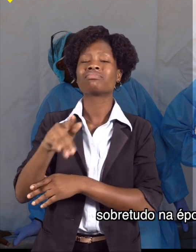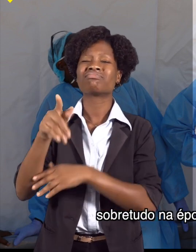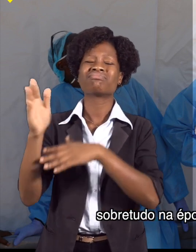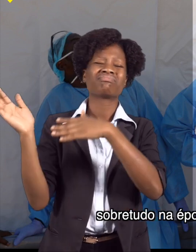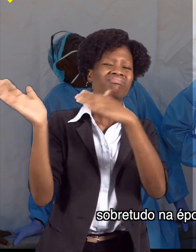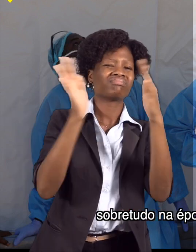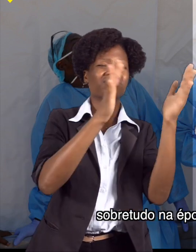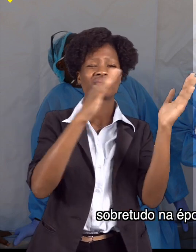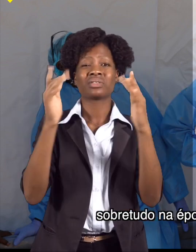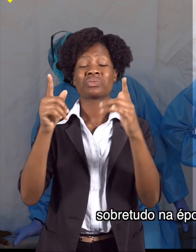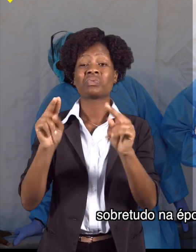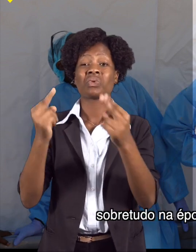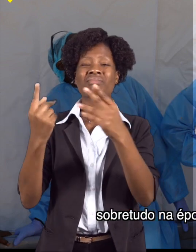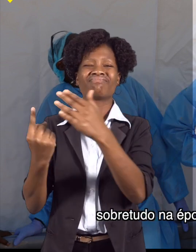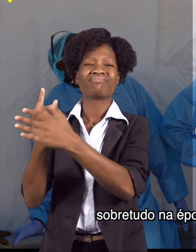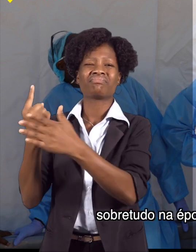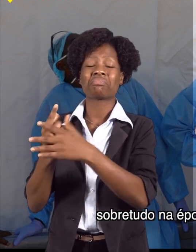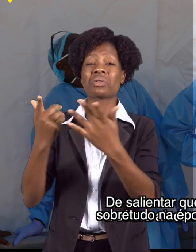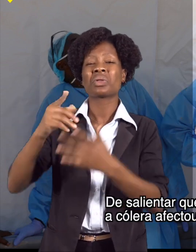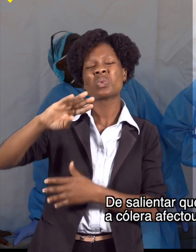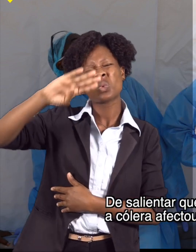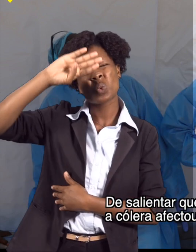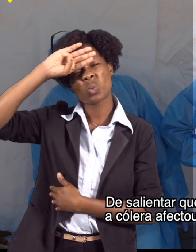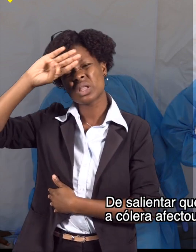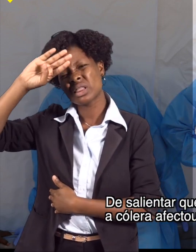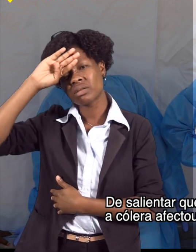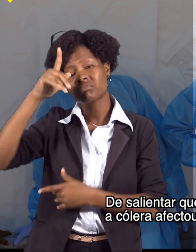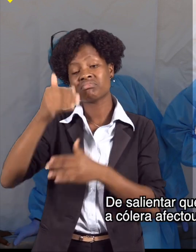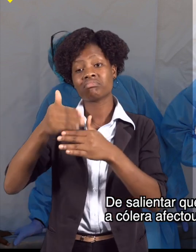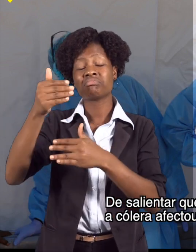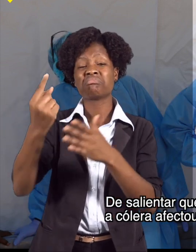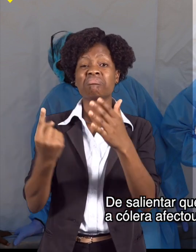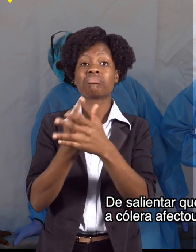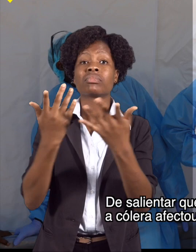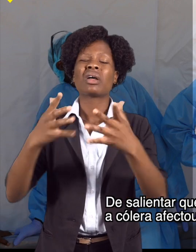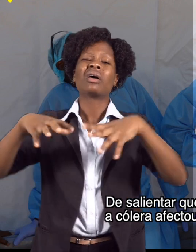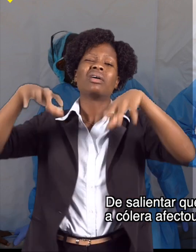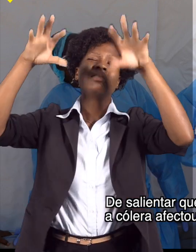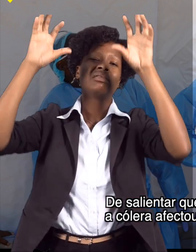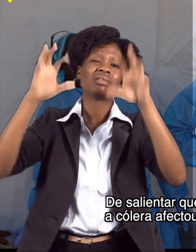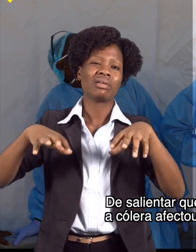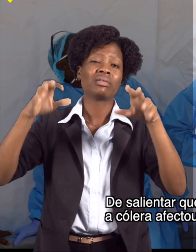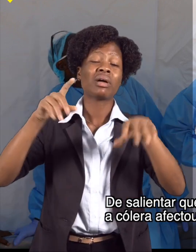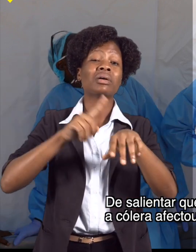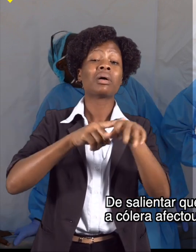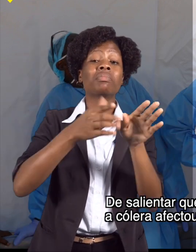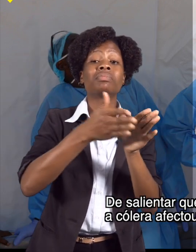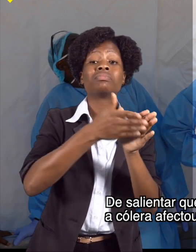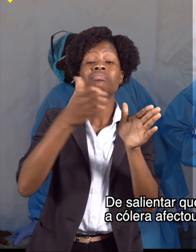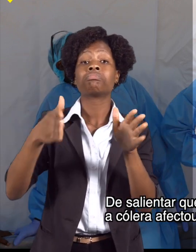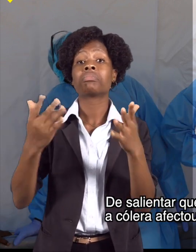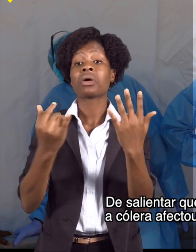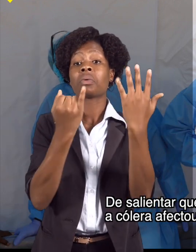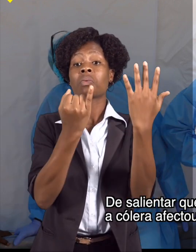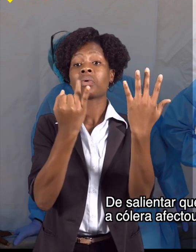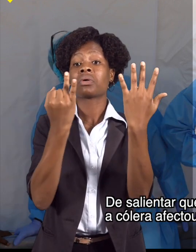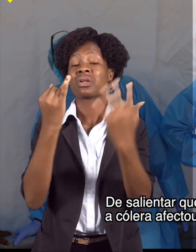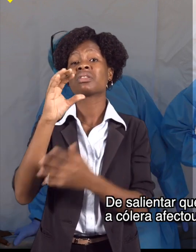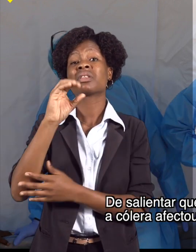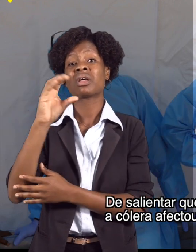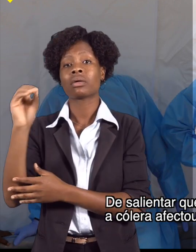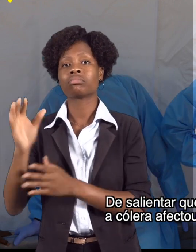sobretudo na época chuvosa que se aproxima. E salientar que durante o surto em Sofala, a cólera afetou 6